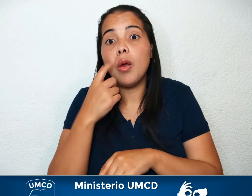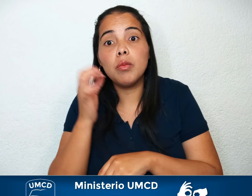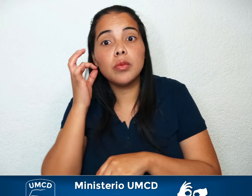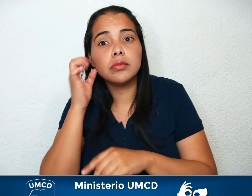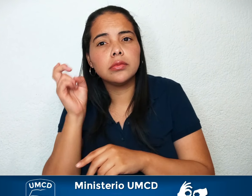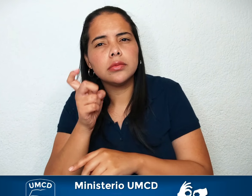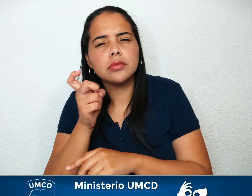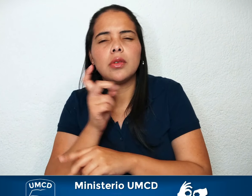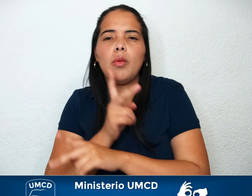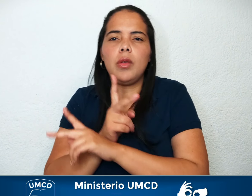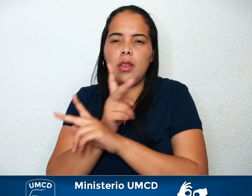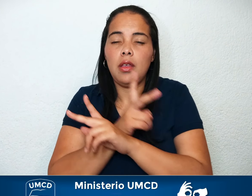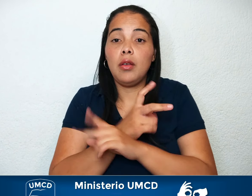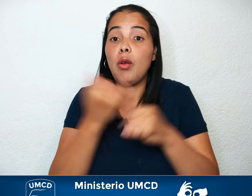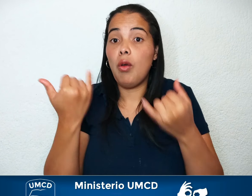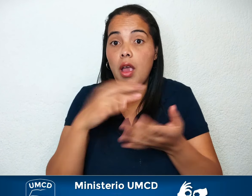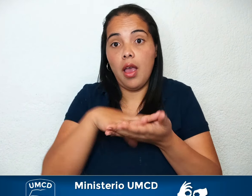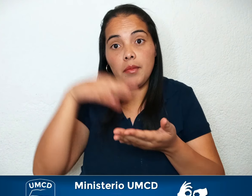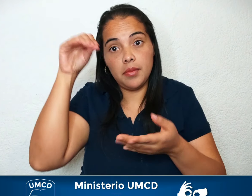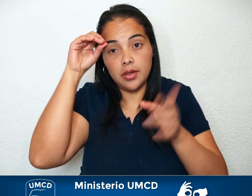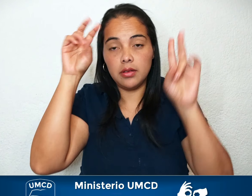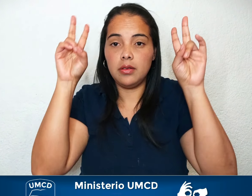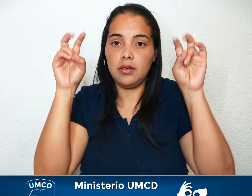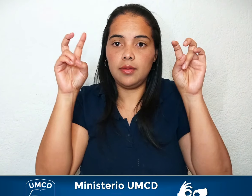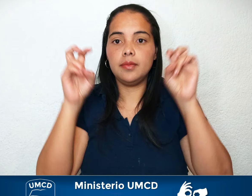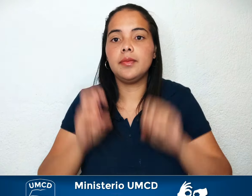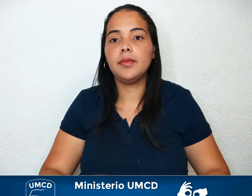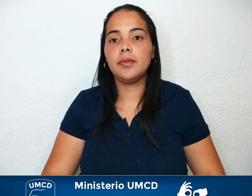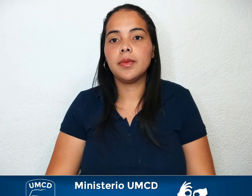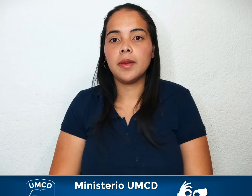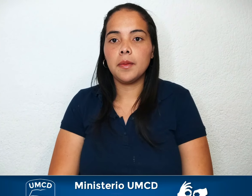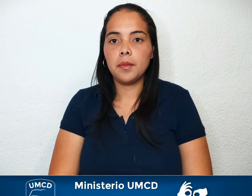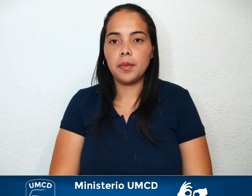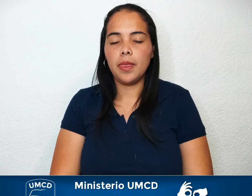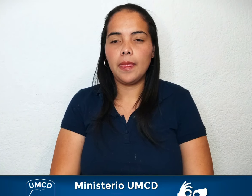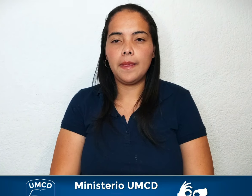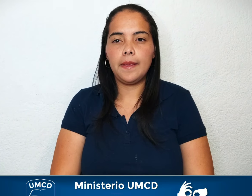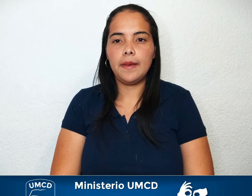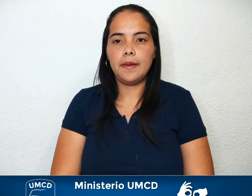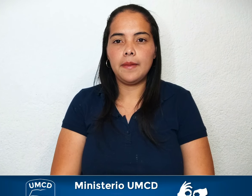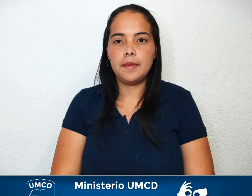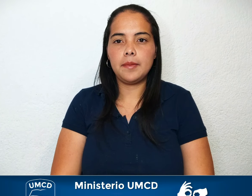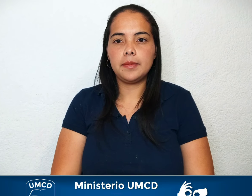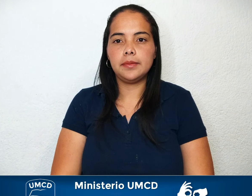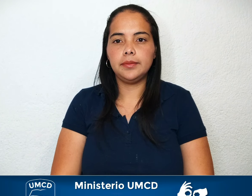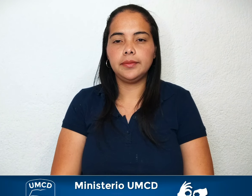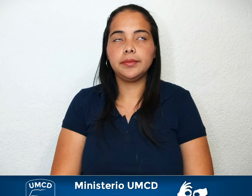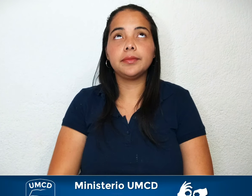del hombre. Esta es nuestra lección de día aquí, en Un Momento con Dios.